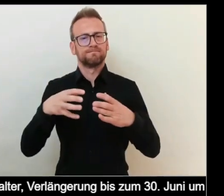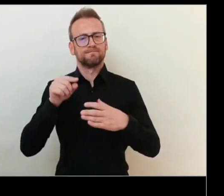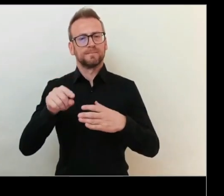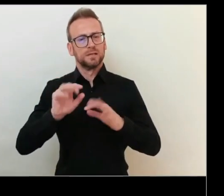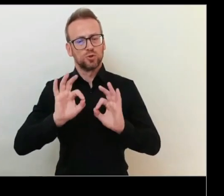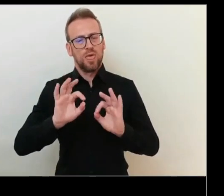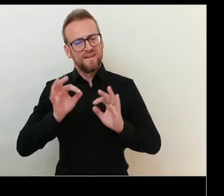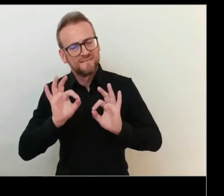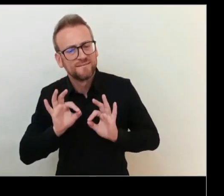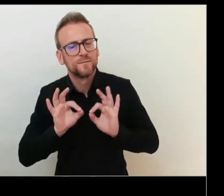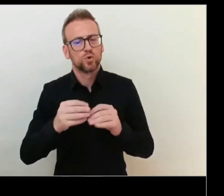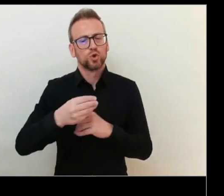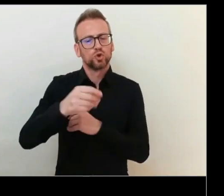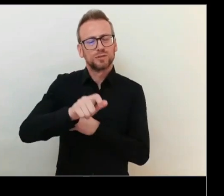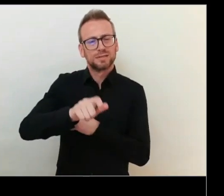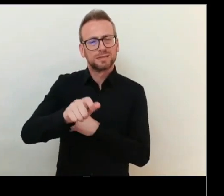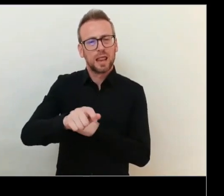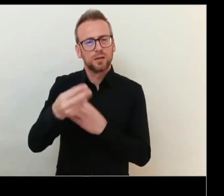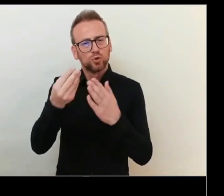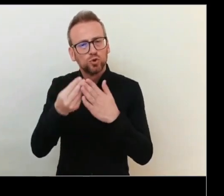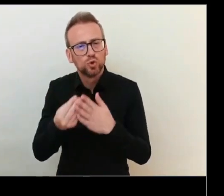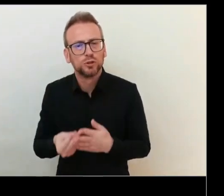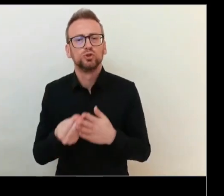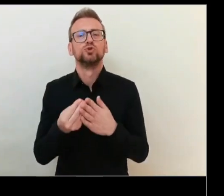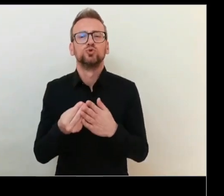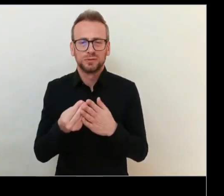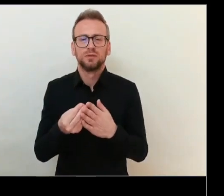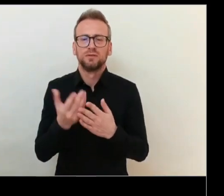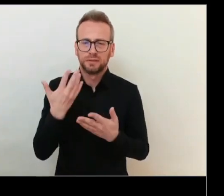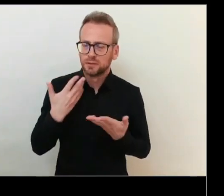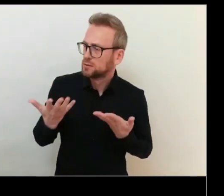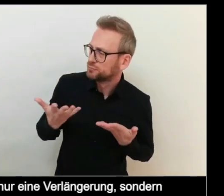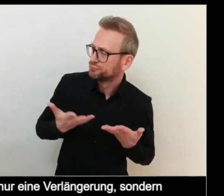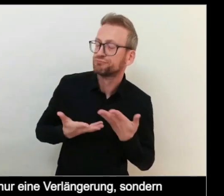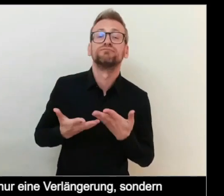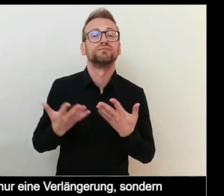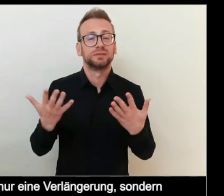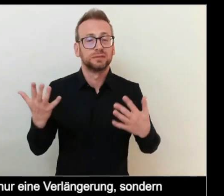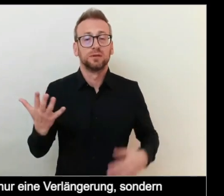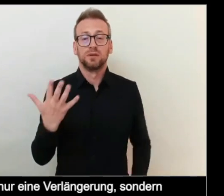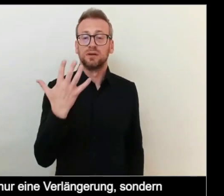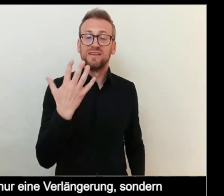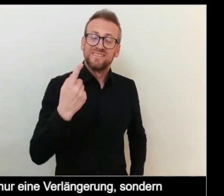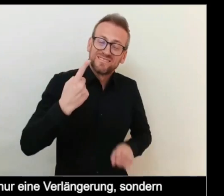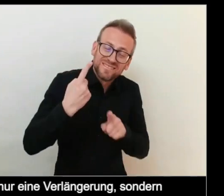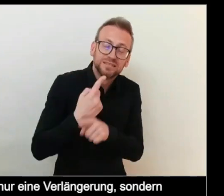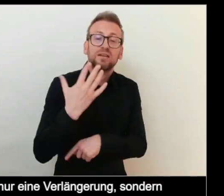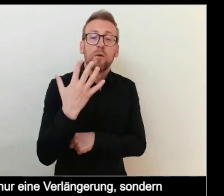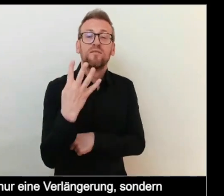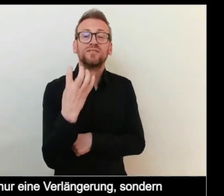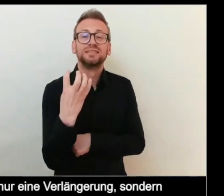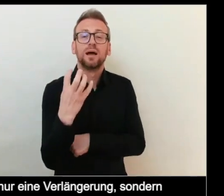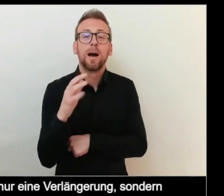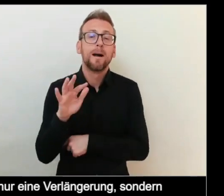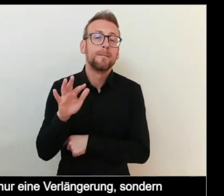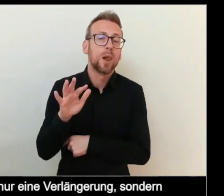Künstler, von denen wir möchten, dass sie den Beitrag auch in Zukunft zum Kulturstadt Bayern leisten können, den sie in der